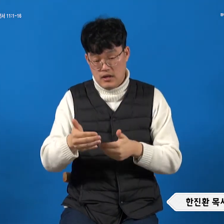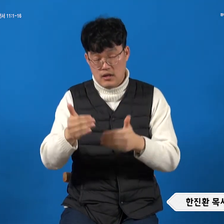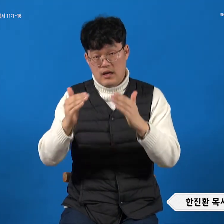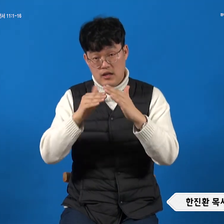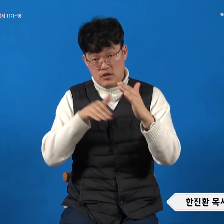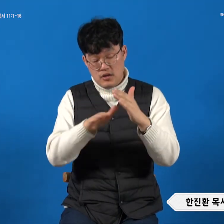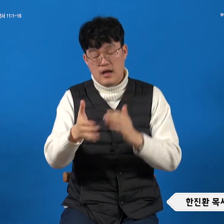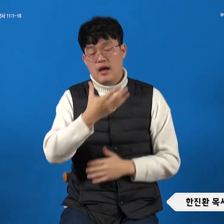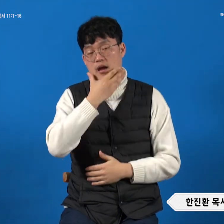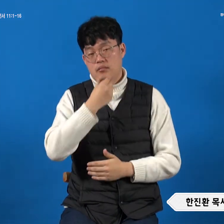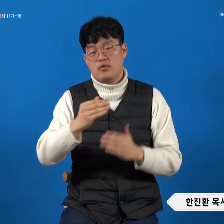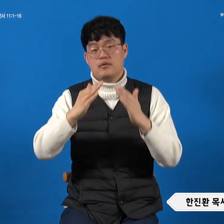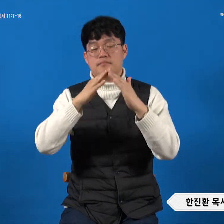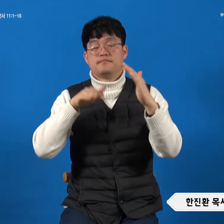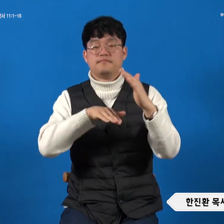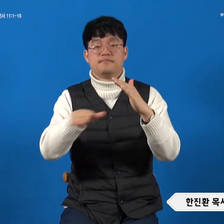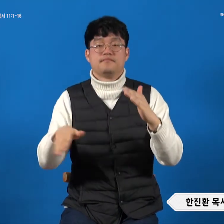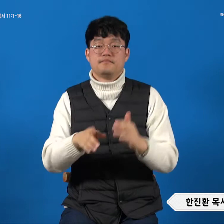결국은 행복한 가정입니다.